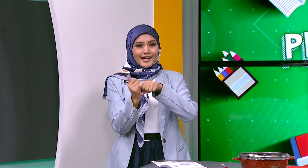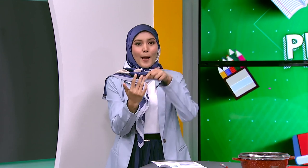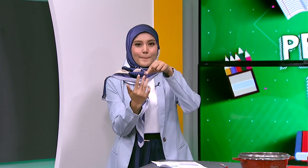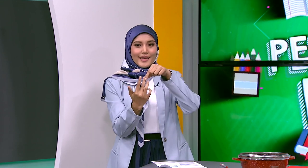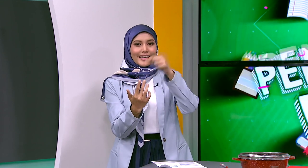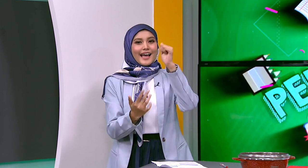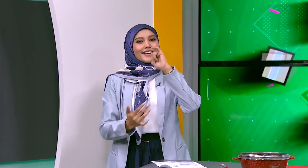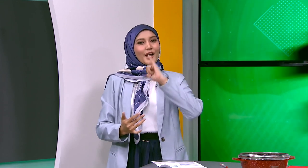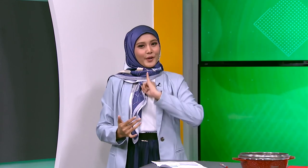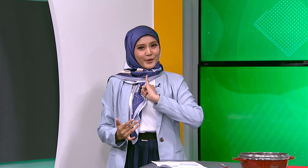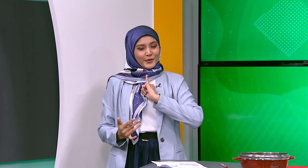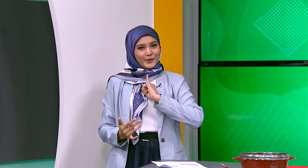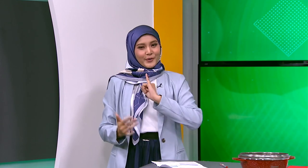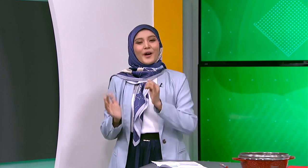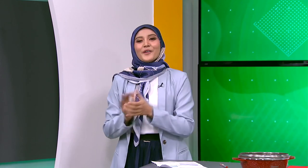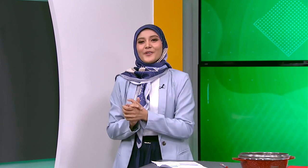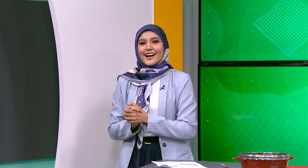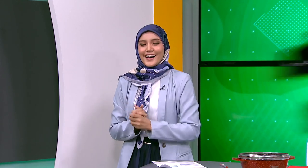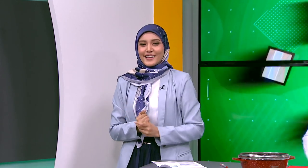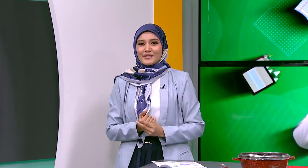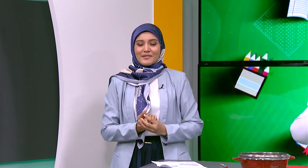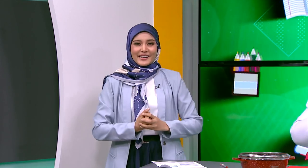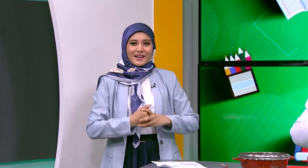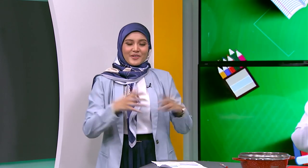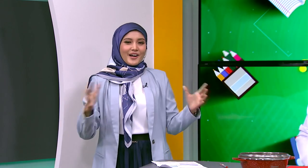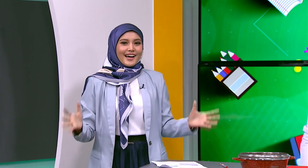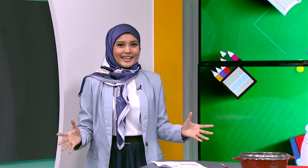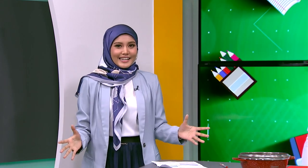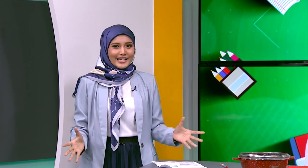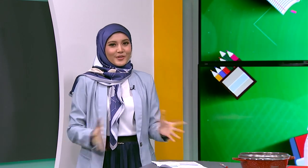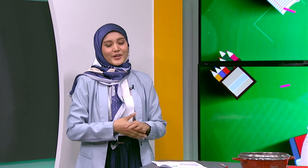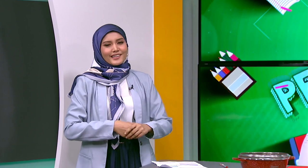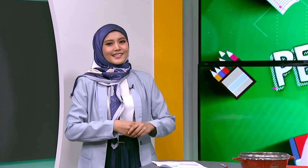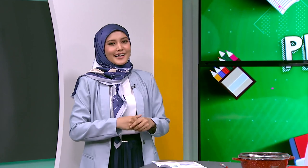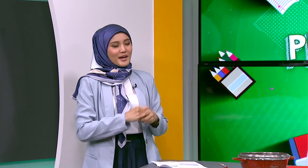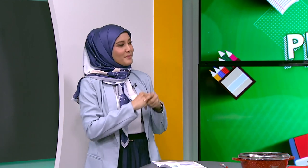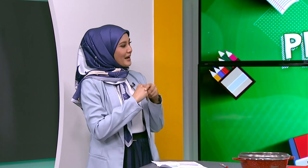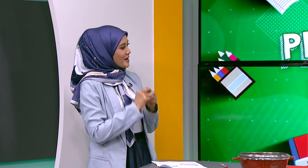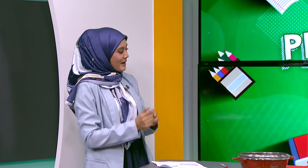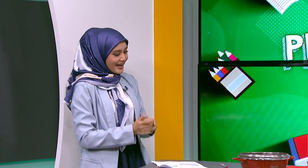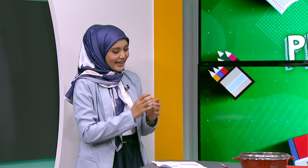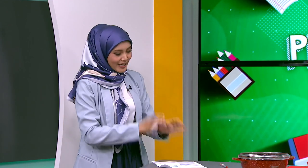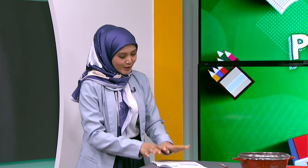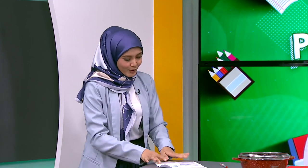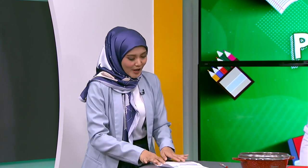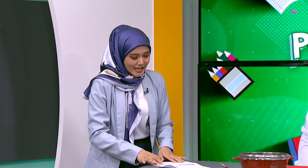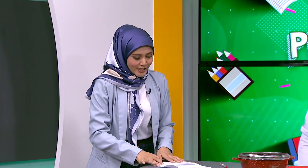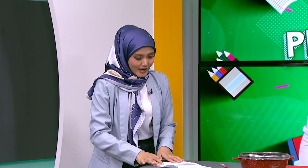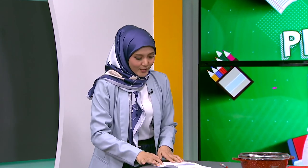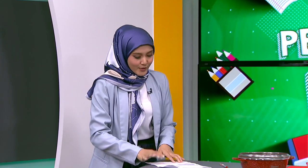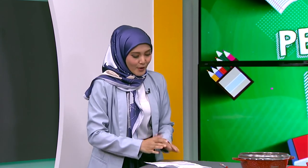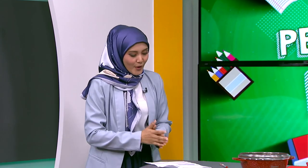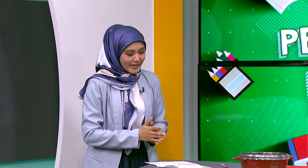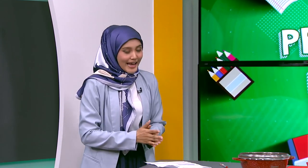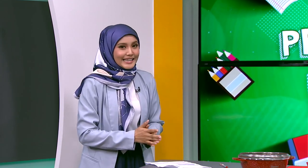Kerjaya, Pilihan Cool. Wah, dan bersama dengan Mira hari ini, guru kita yang sangat berpengalaman iaitu